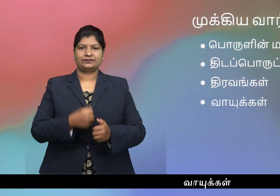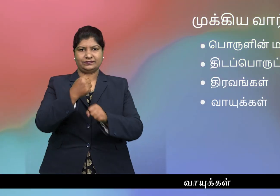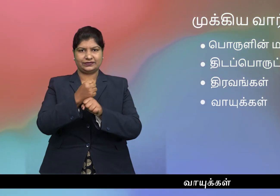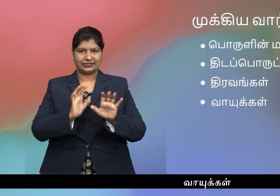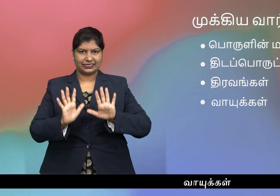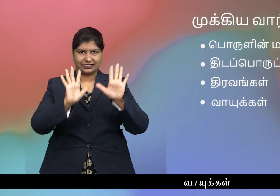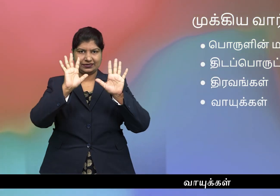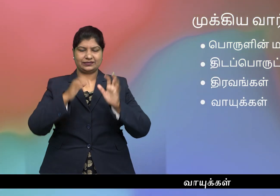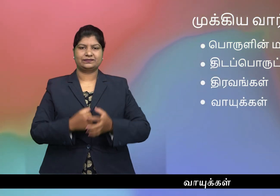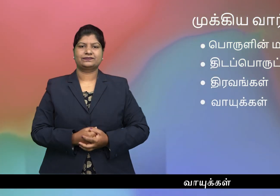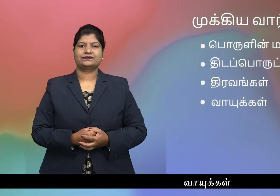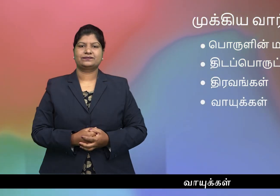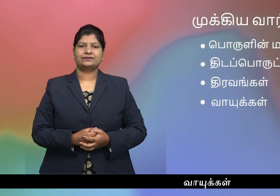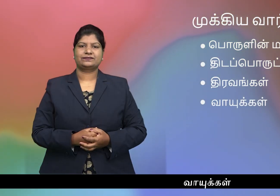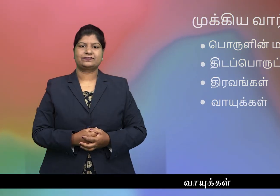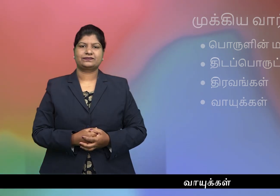வாயுகள்.